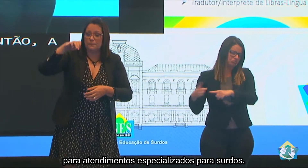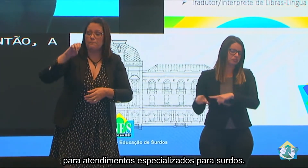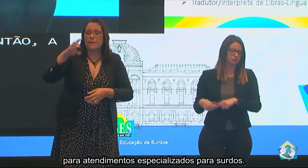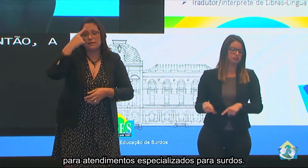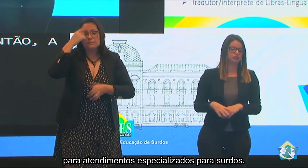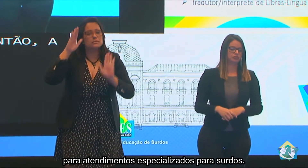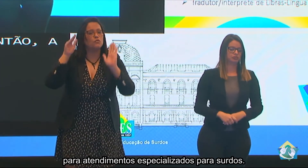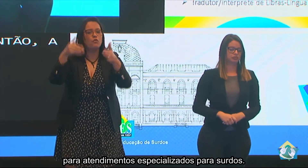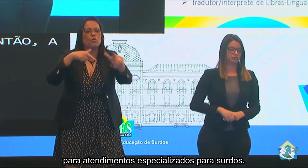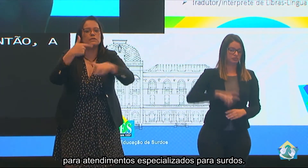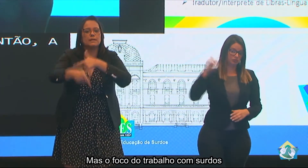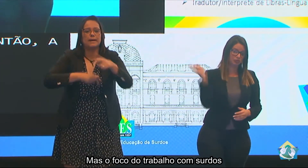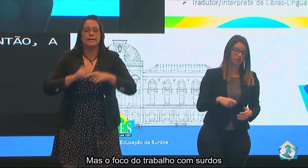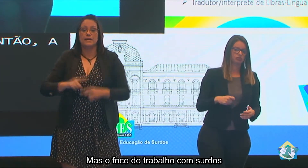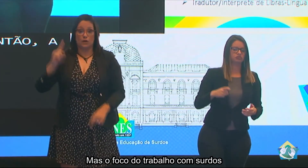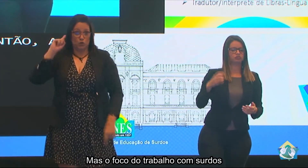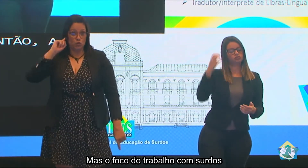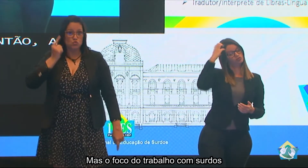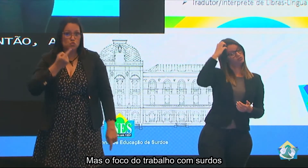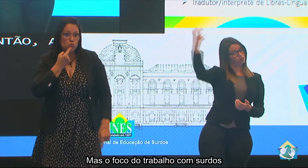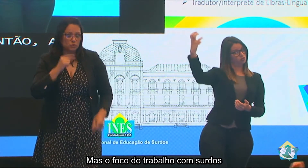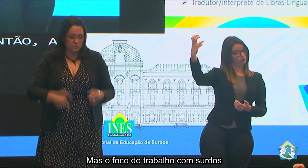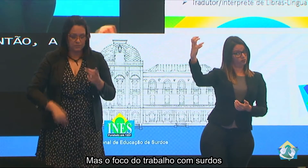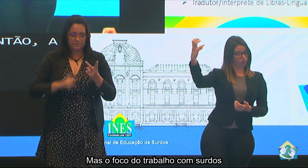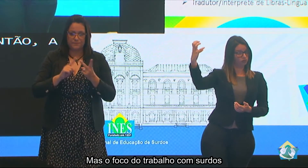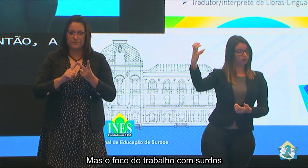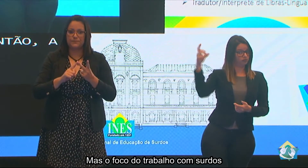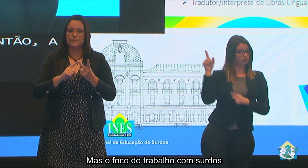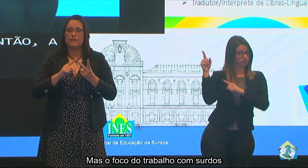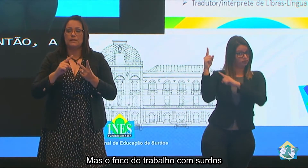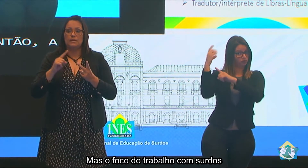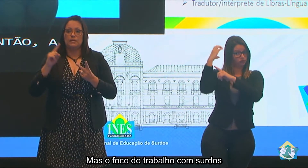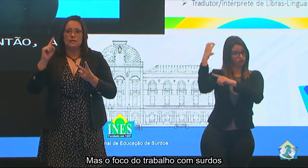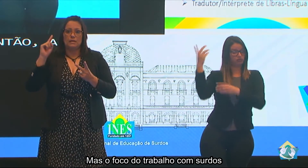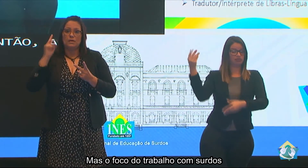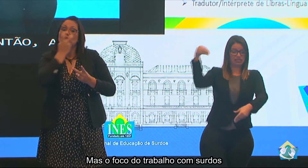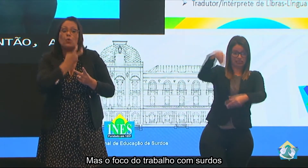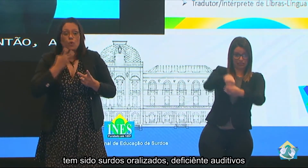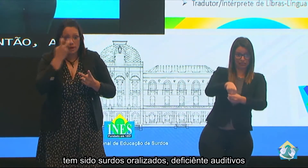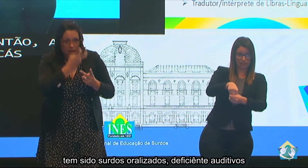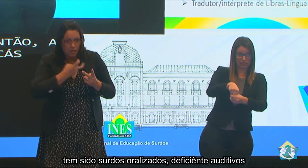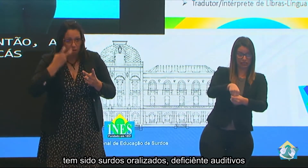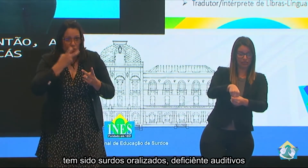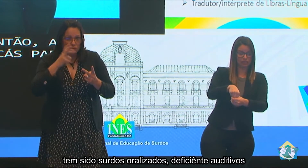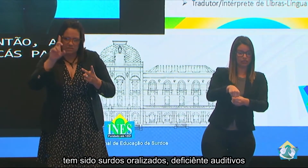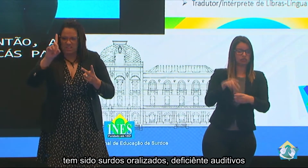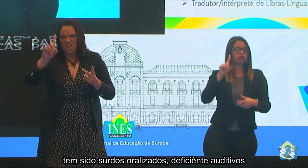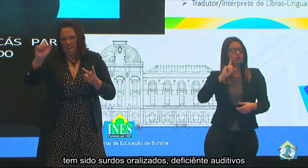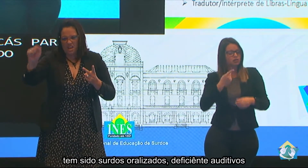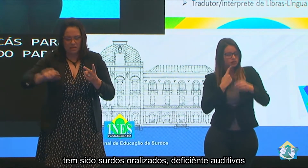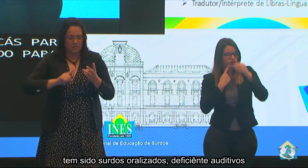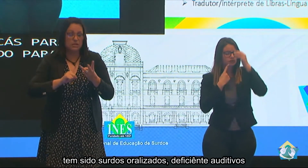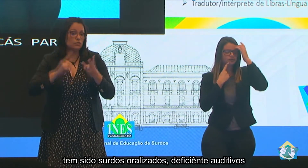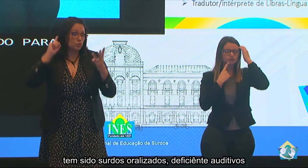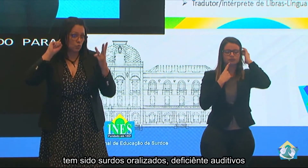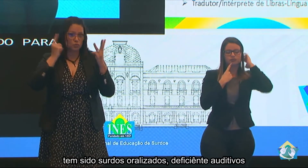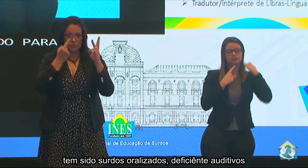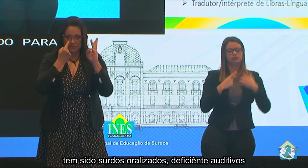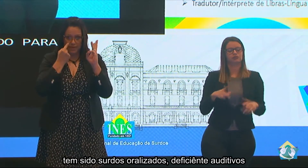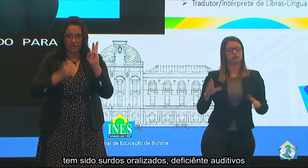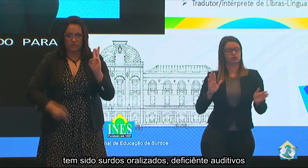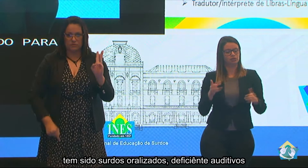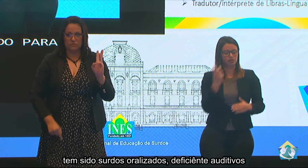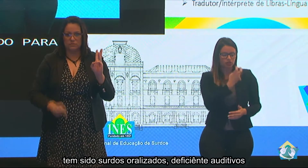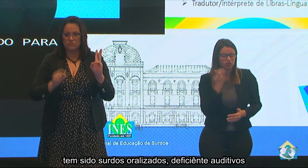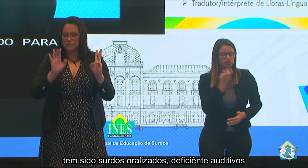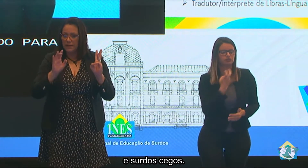especializado para surdos. Mas o foco do trabalho com surdos tem sido surdos oralizados,